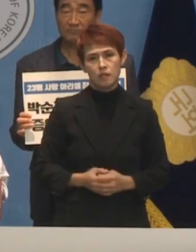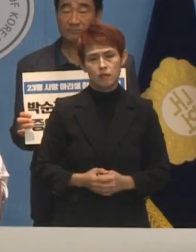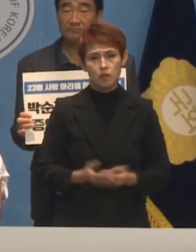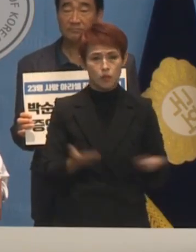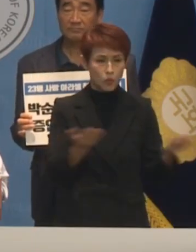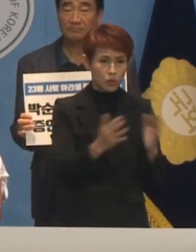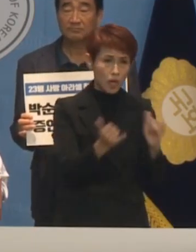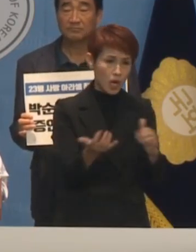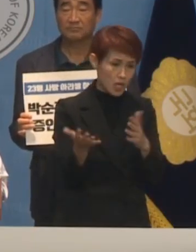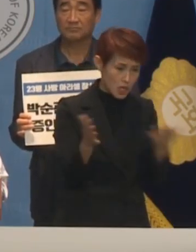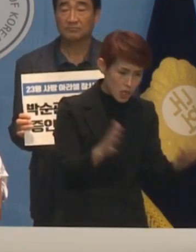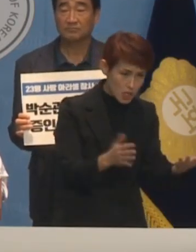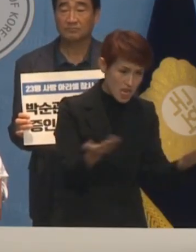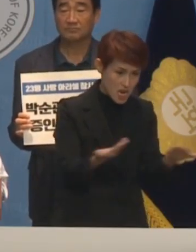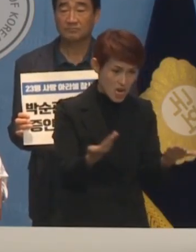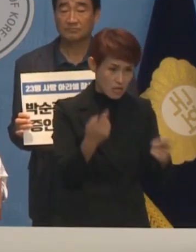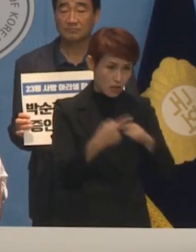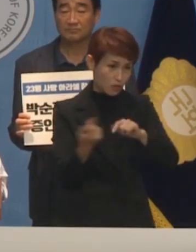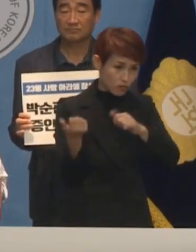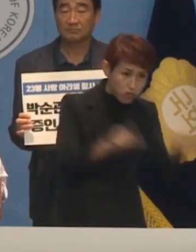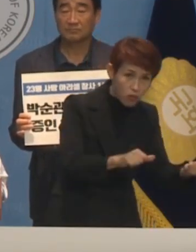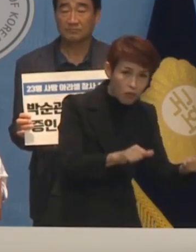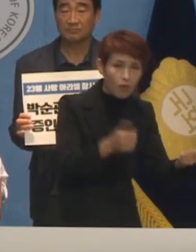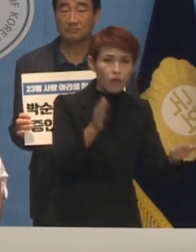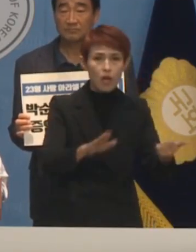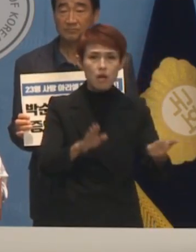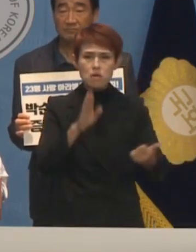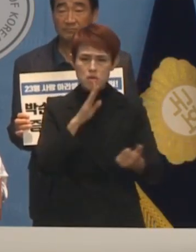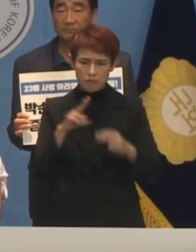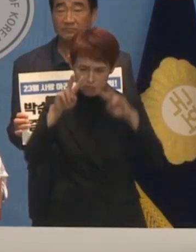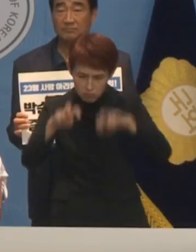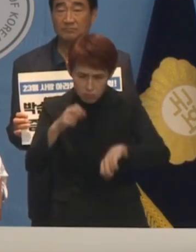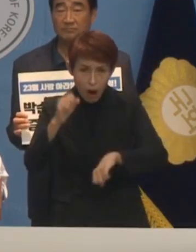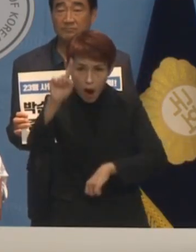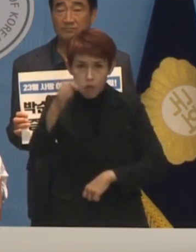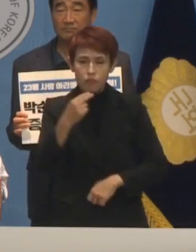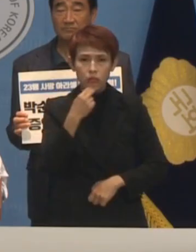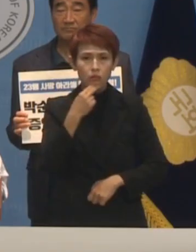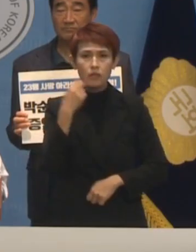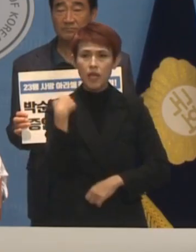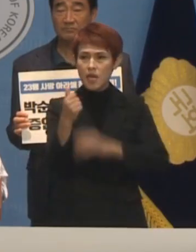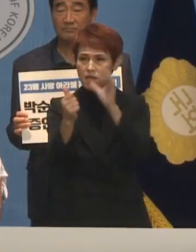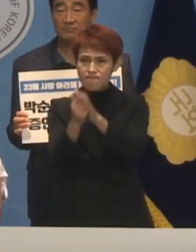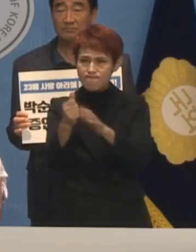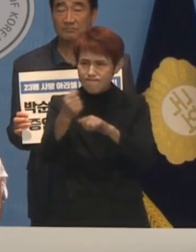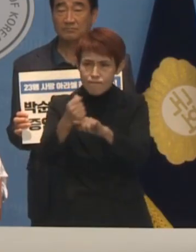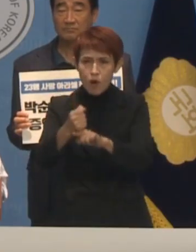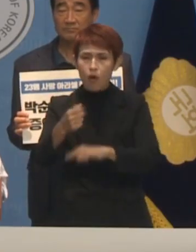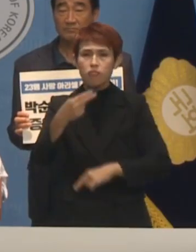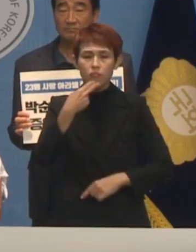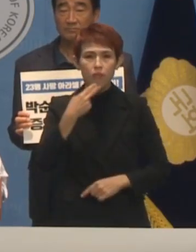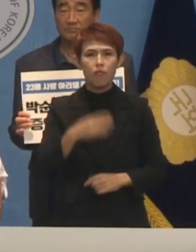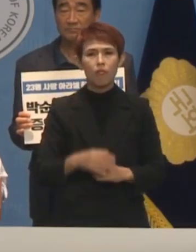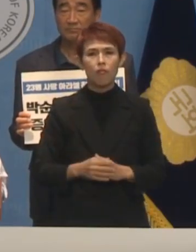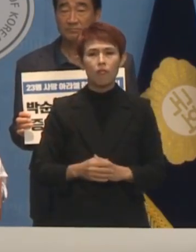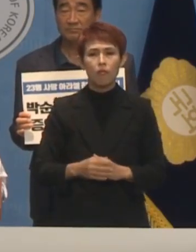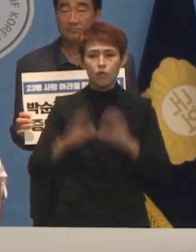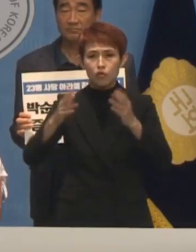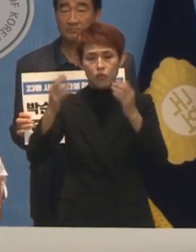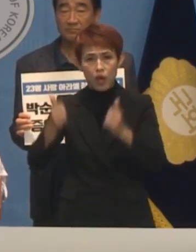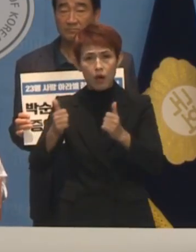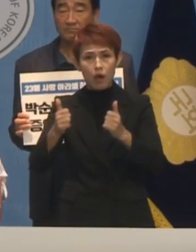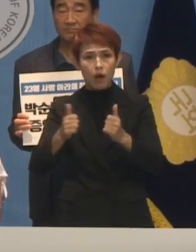일하다가 죽어나가도 진상규명과 책임자 처벌, 재방방지, 대책 없는 정부와 살인기업을 국회가 방치하는